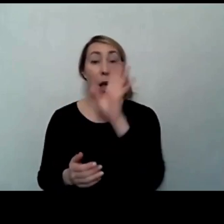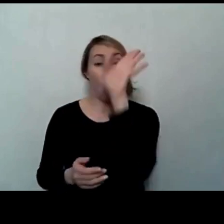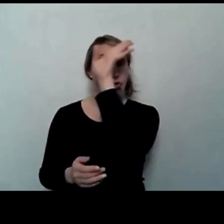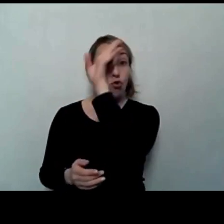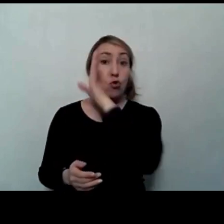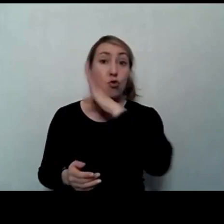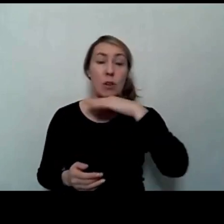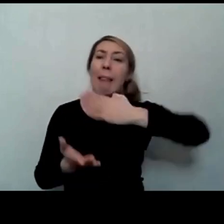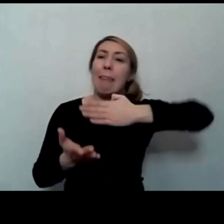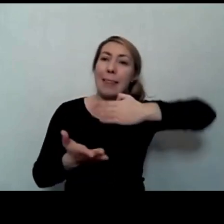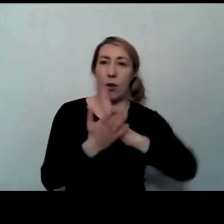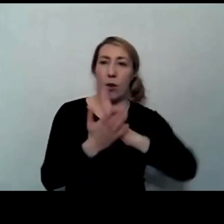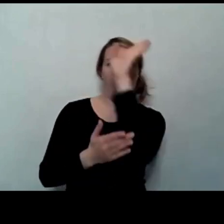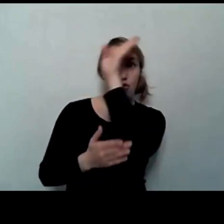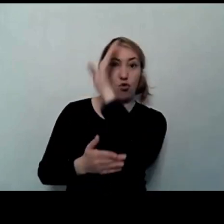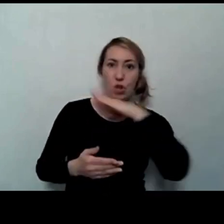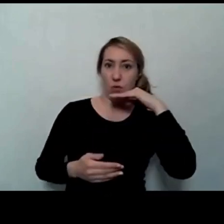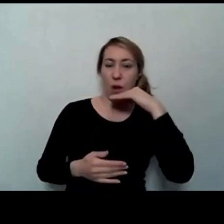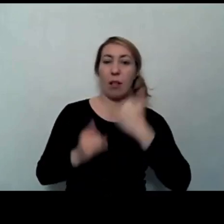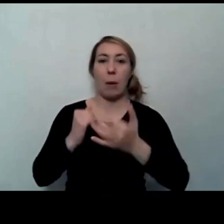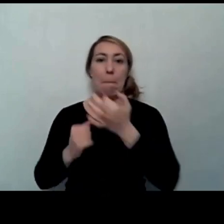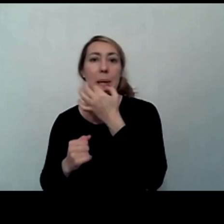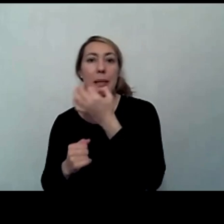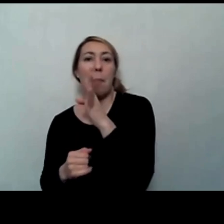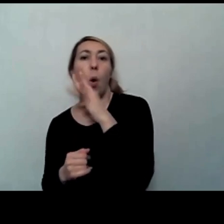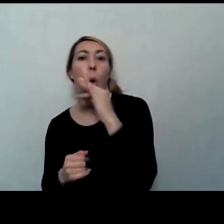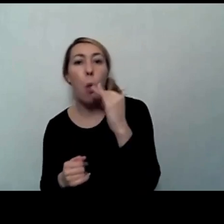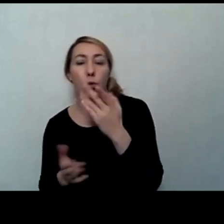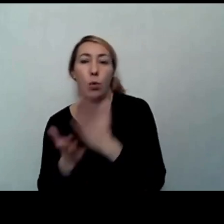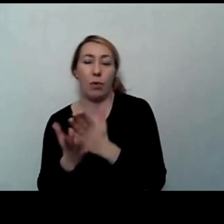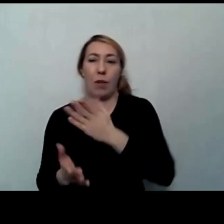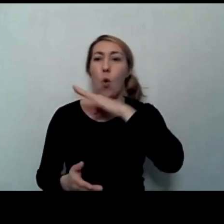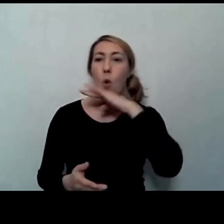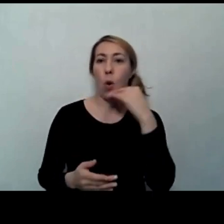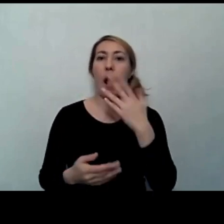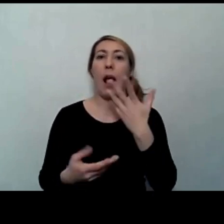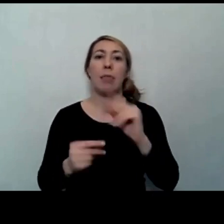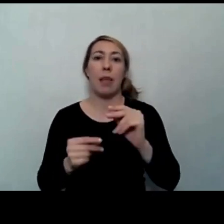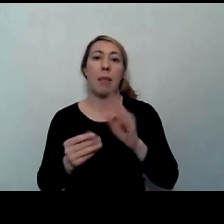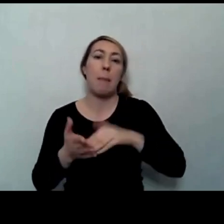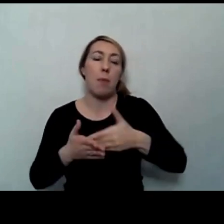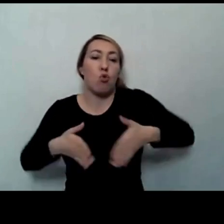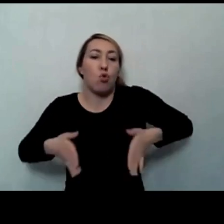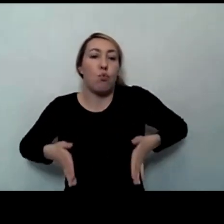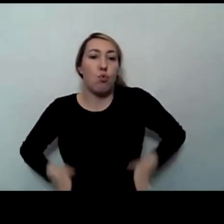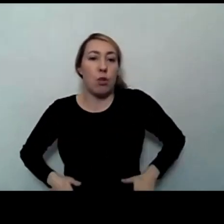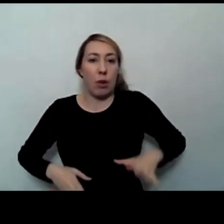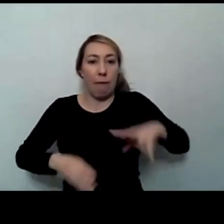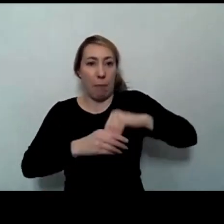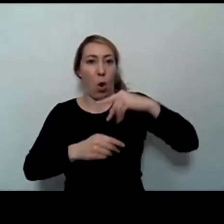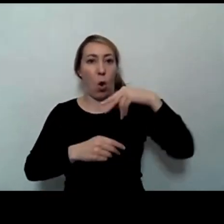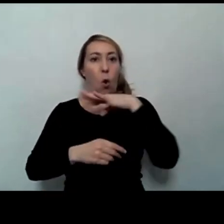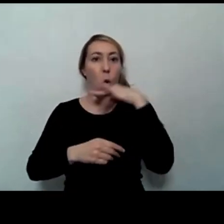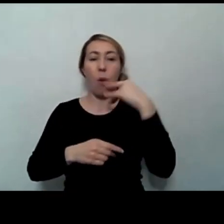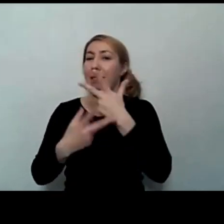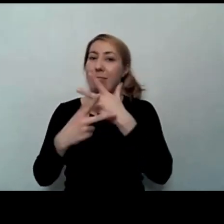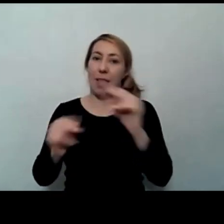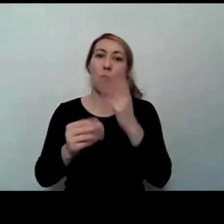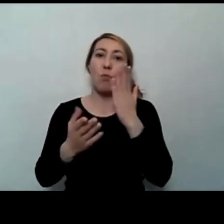musiał być tylko księżyc, jeśli pytamy o kolor, to tylko kolor, a nie mogła to być spódniczka tego koloru, tylko to miał być